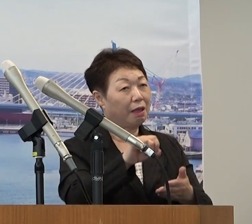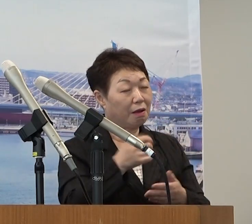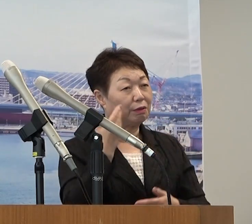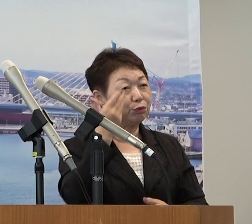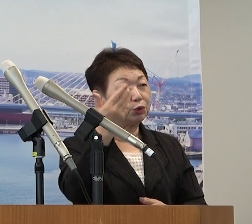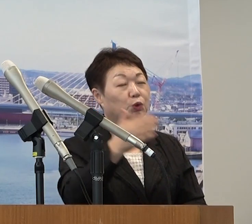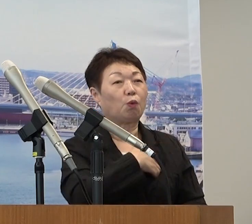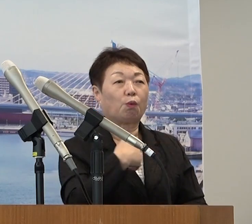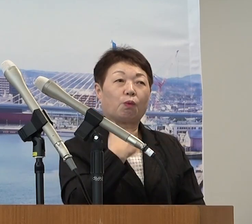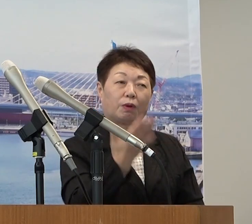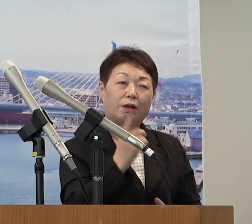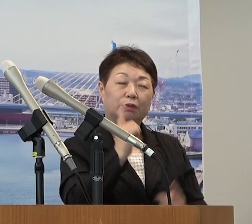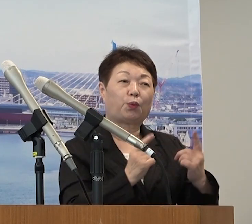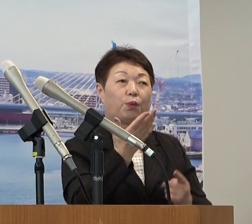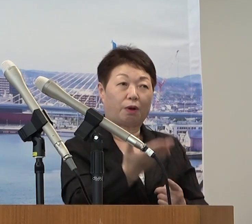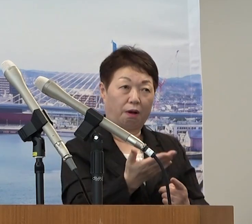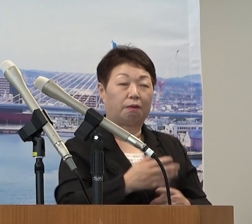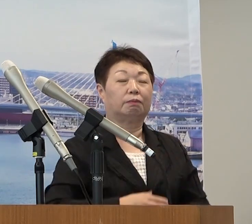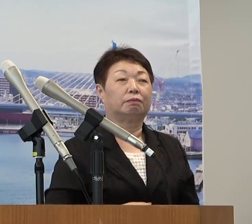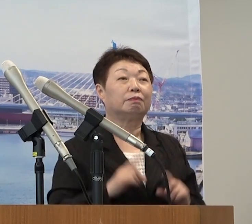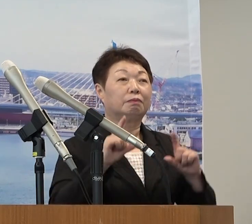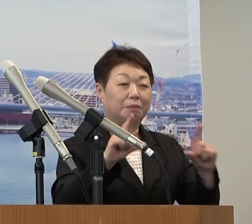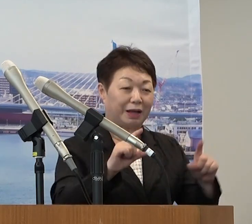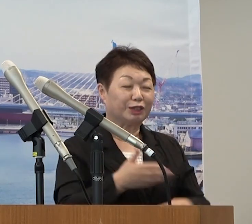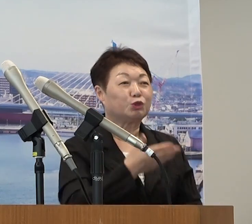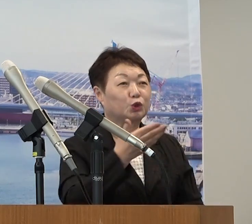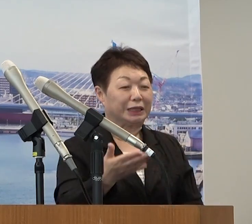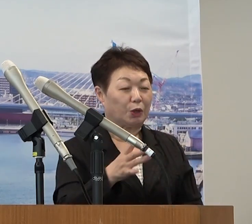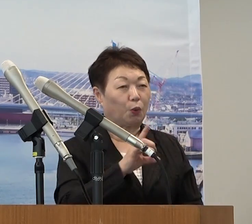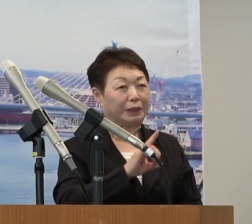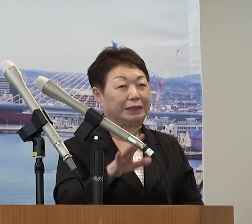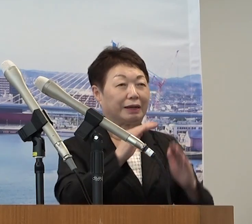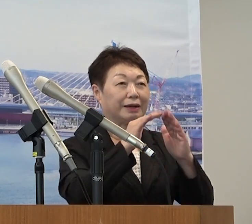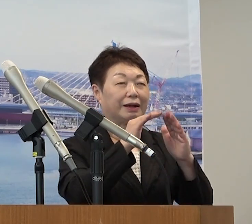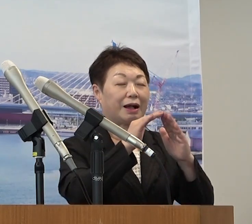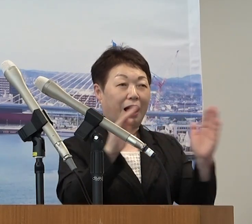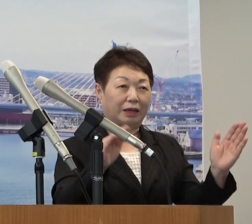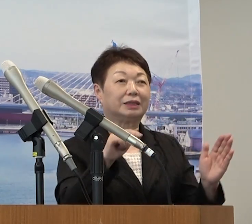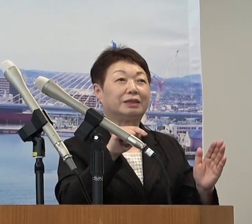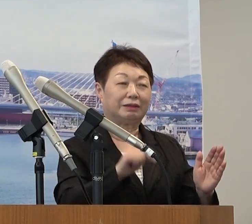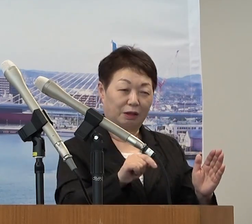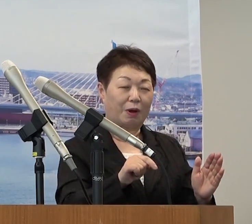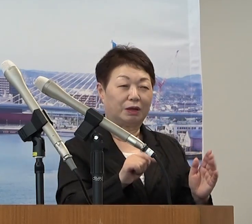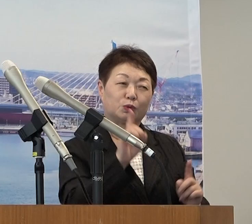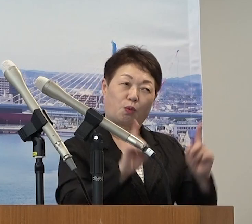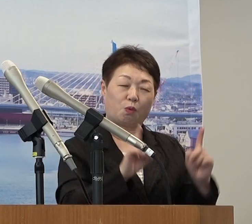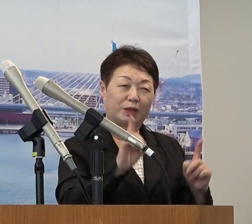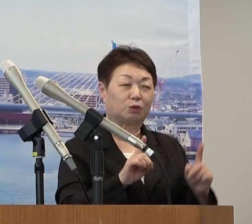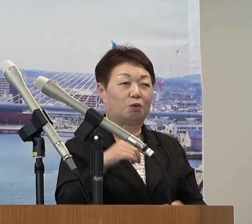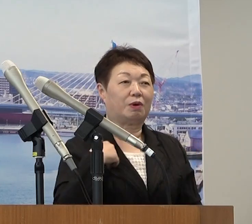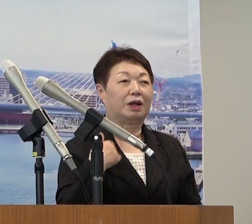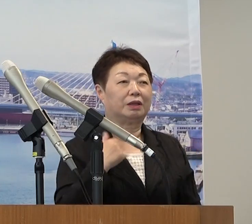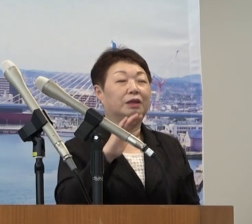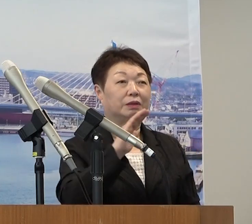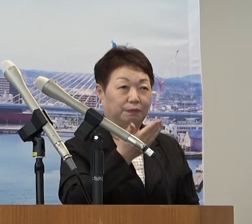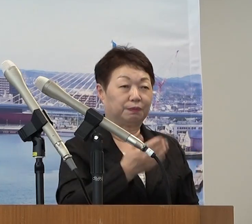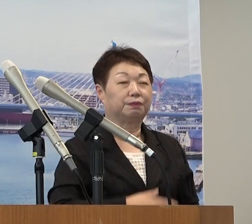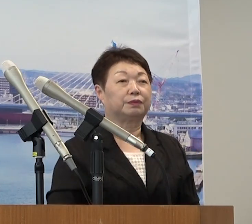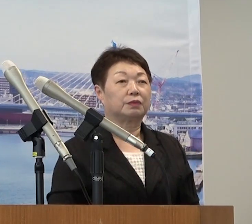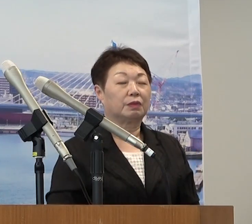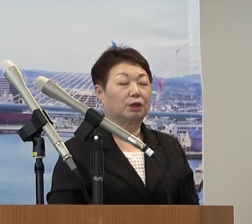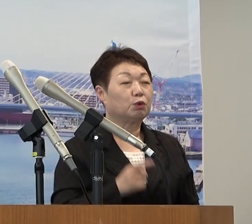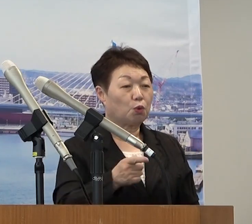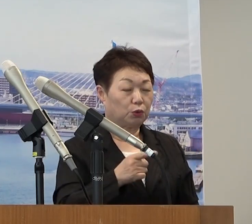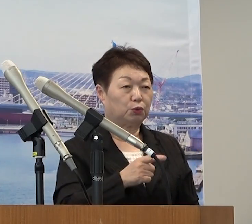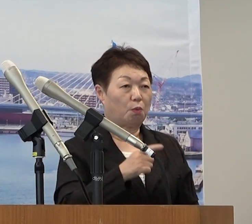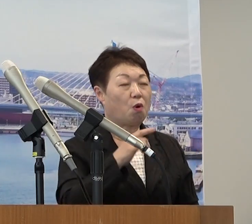ような形になっていくんでしょうか。 次の議会でということとなるとちょっとそこは分かりませんけども、どんどん